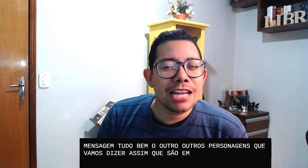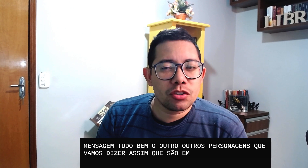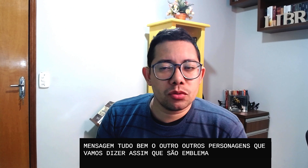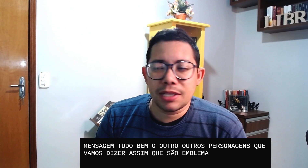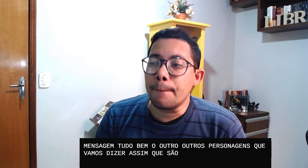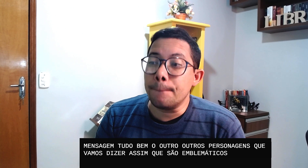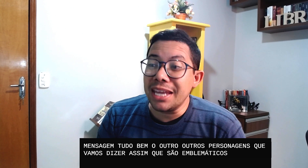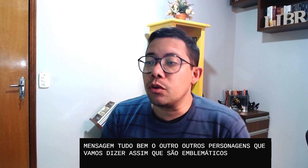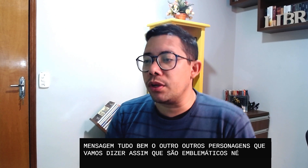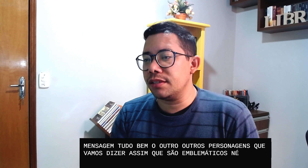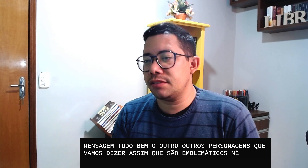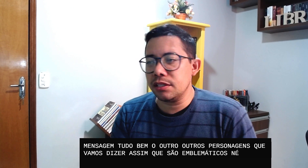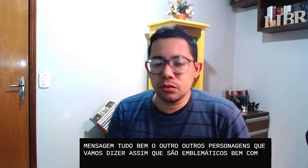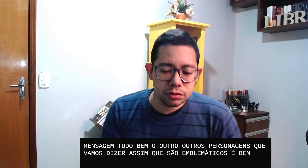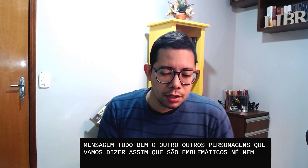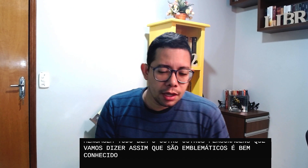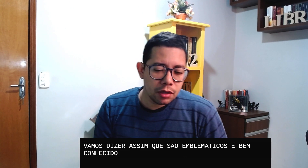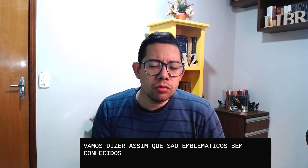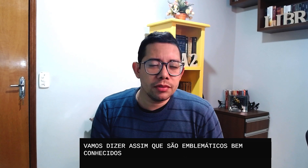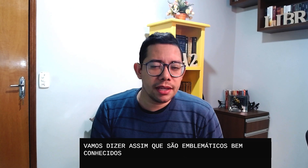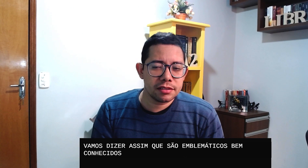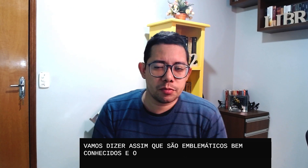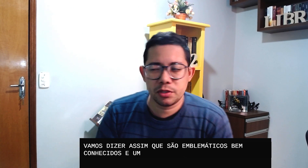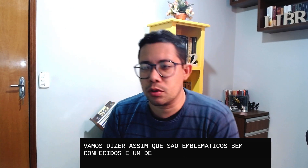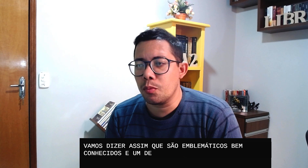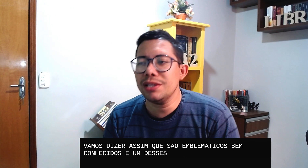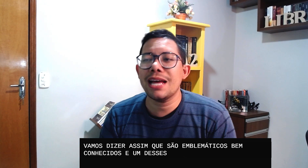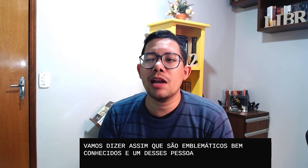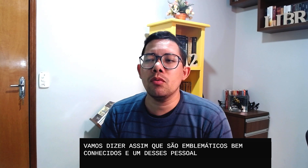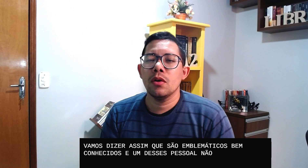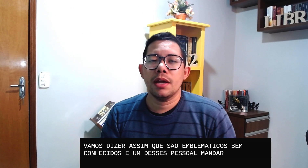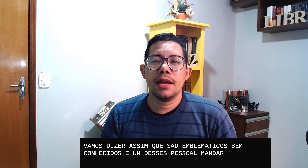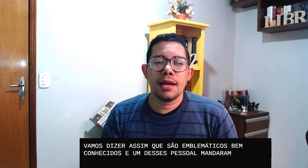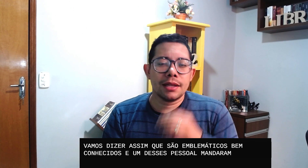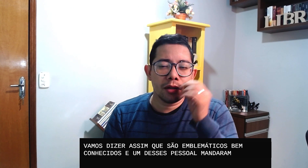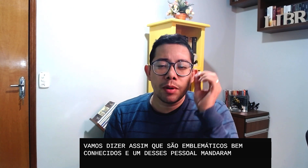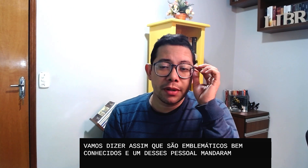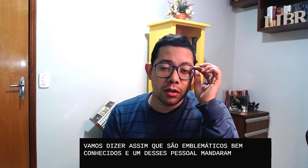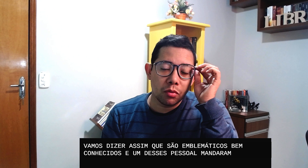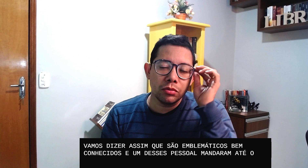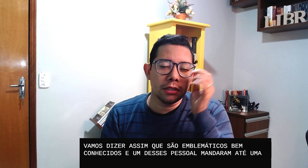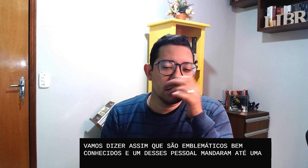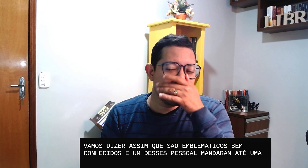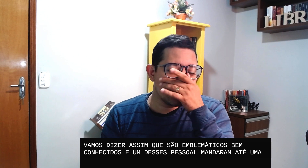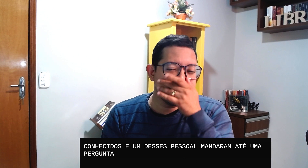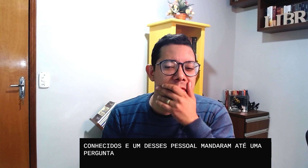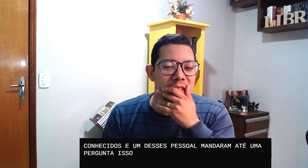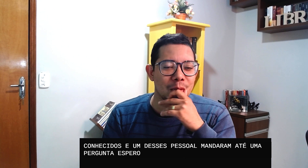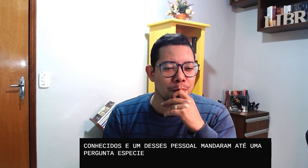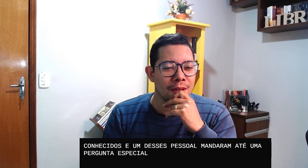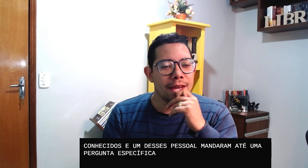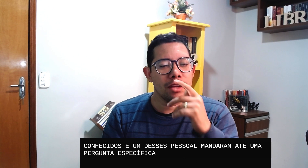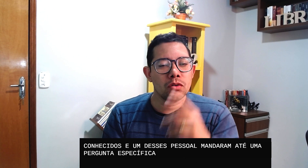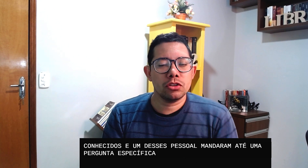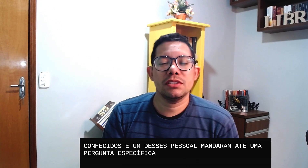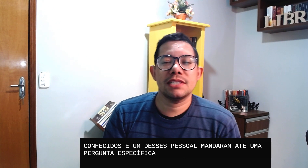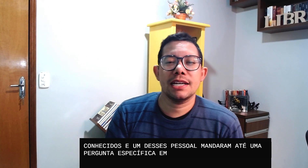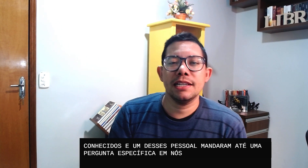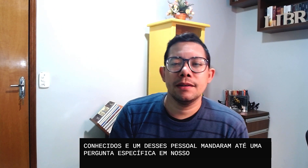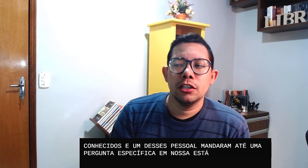emblemáticos, né, bem conhecidos, e um desses, pessoal, mandaram até uma pergunta específica em nosso Instagram